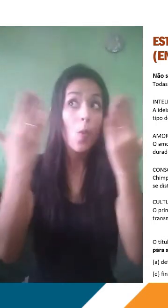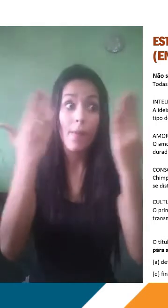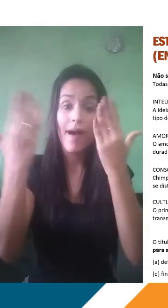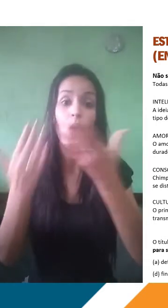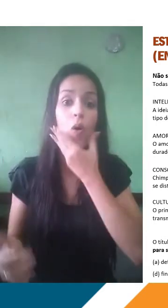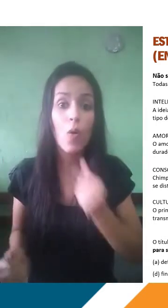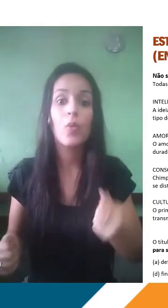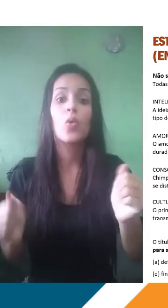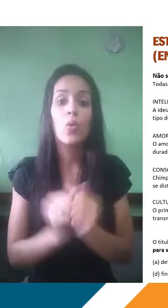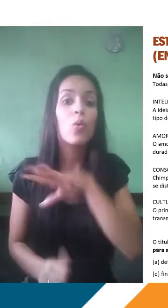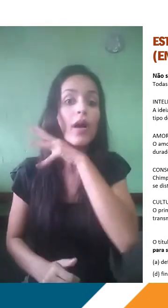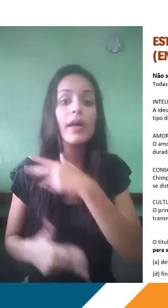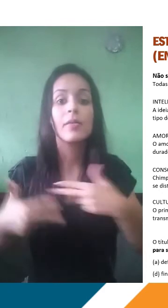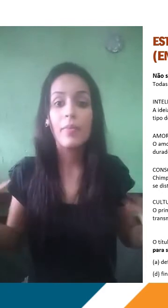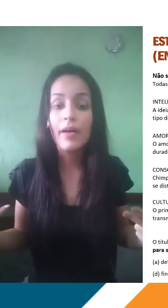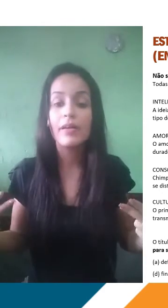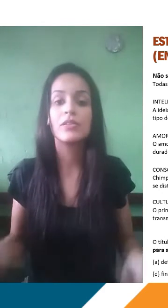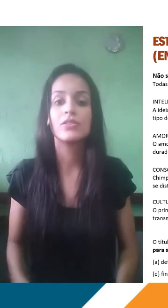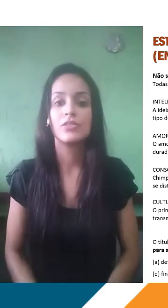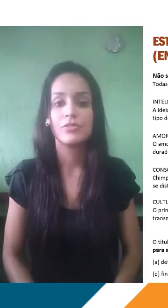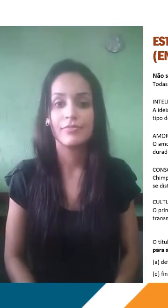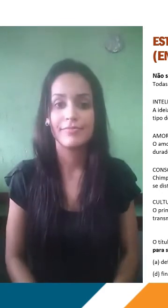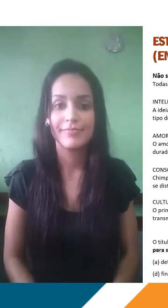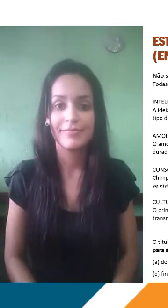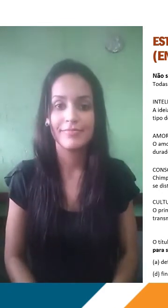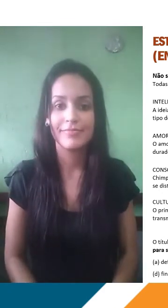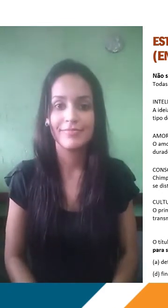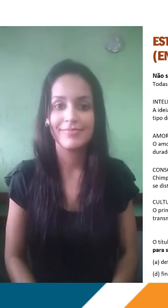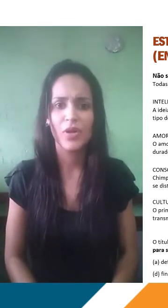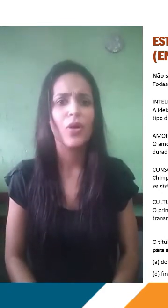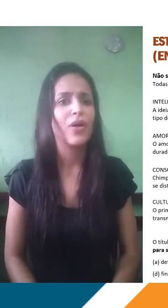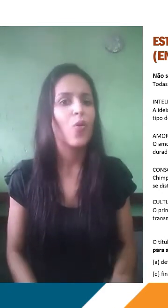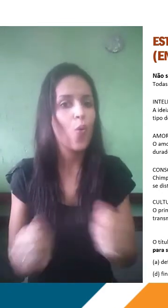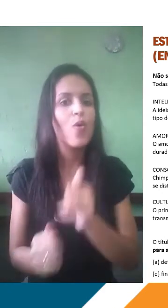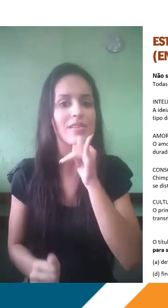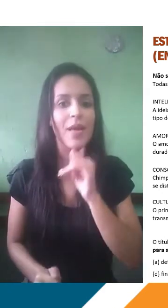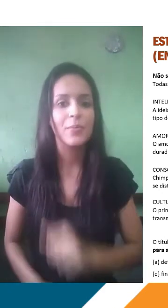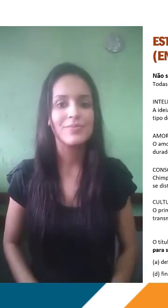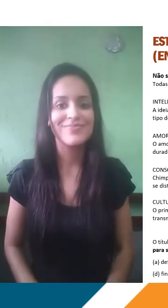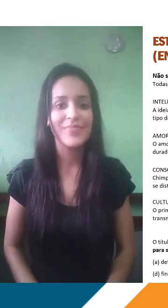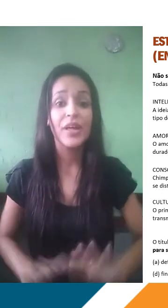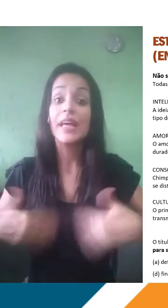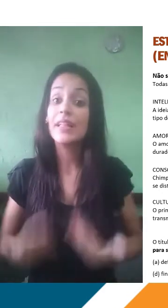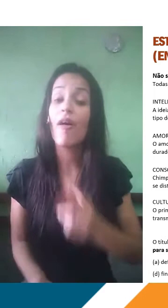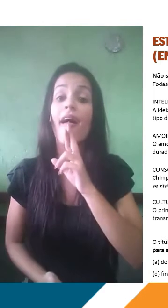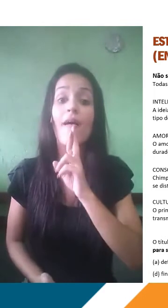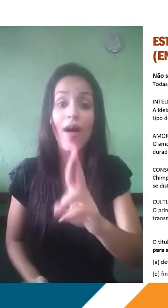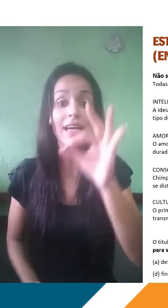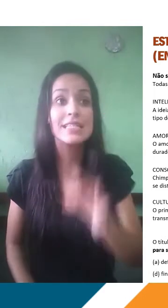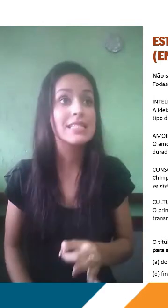estratégia de comparação por meio de exemplos Isso evidencia a resposta certa A letra B Em seguida,